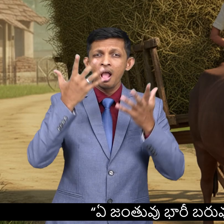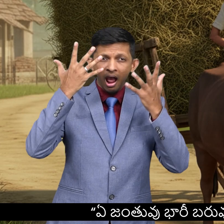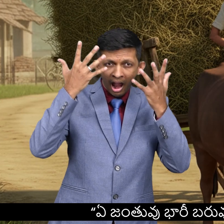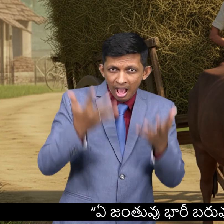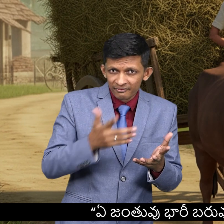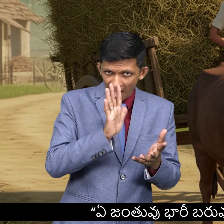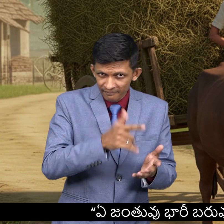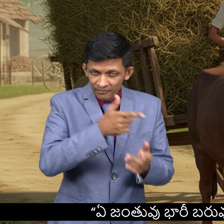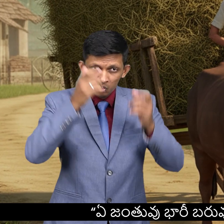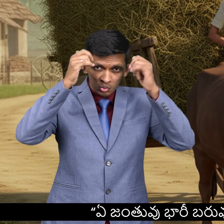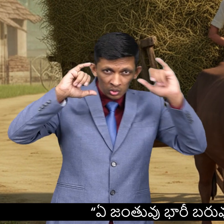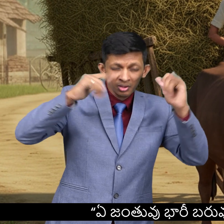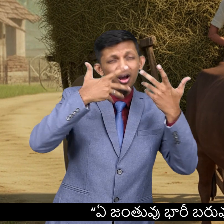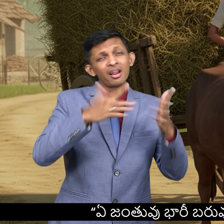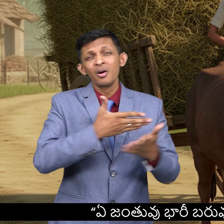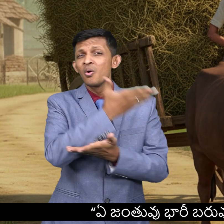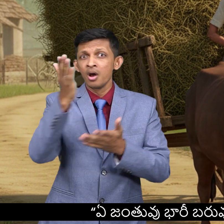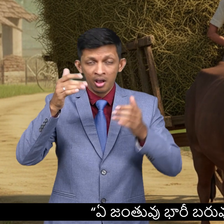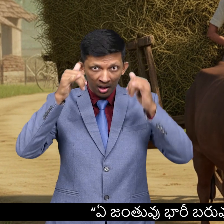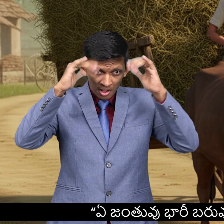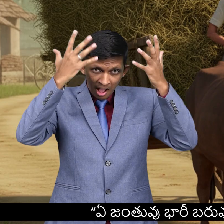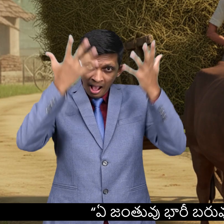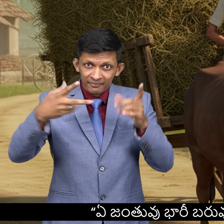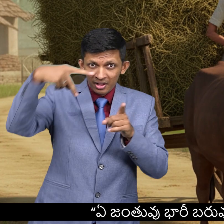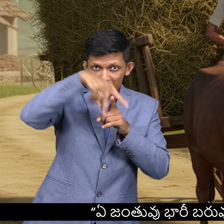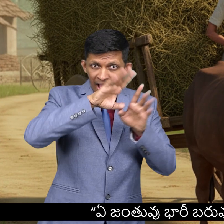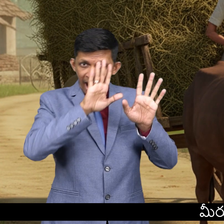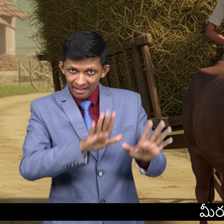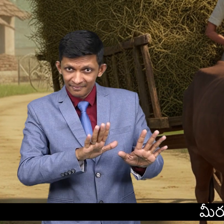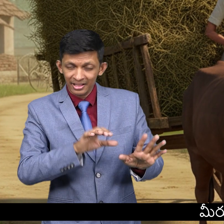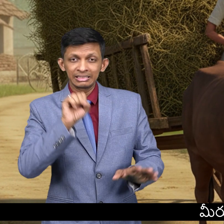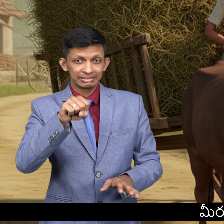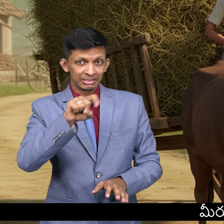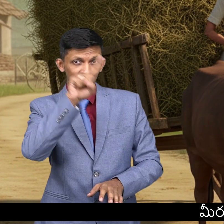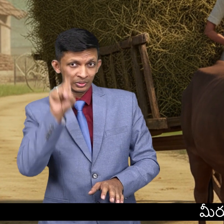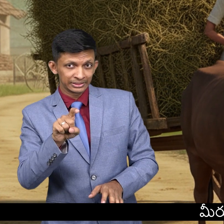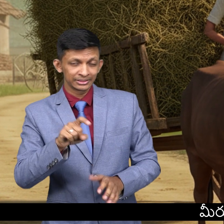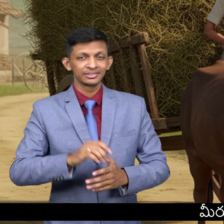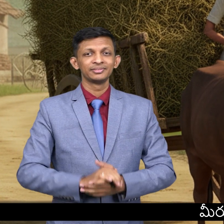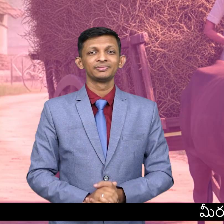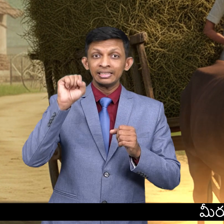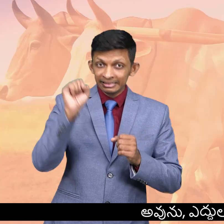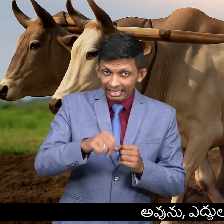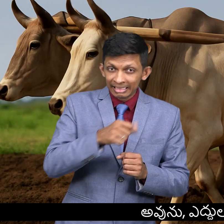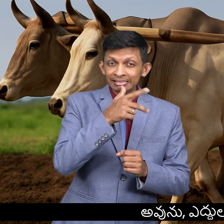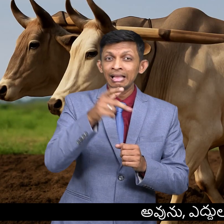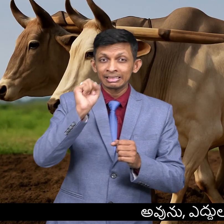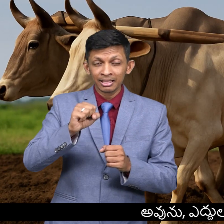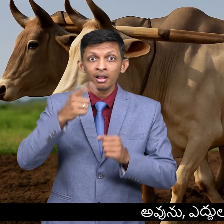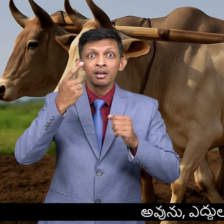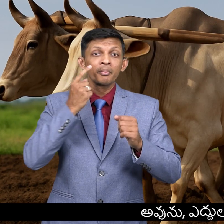ఏ జంతువు భారీ బరువులను లాగడంలో సహాయపడుతుందో మీరు ఊహించగలరా?